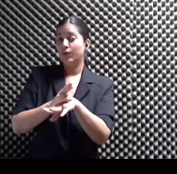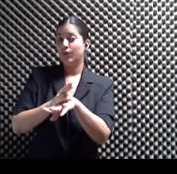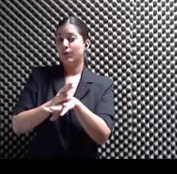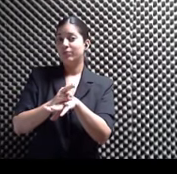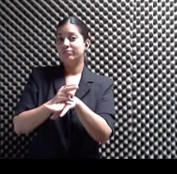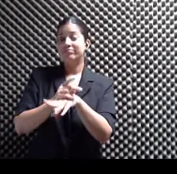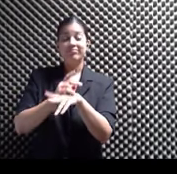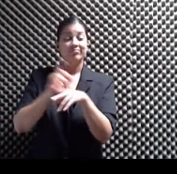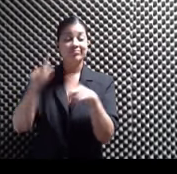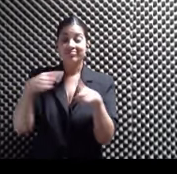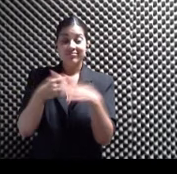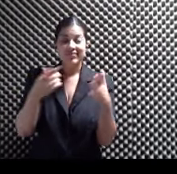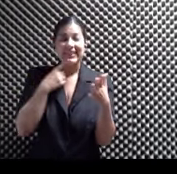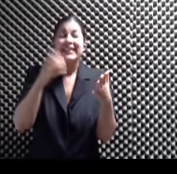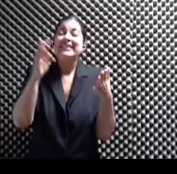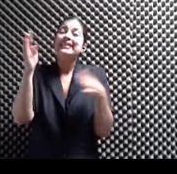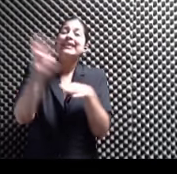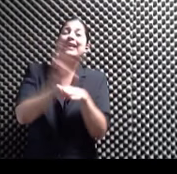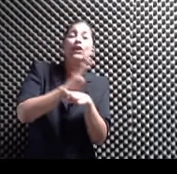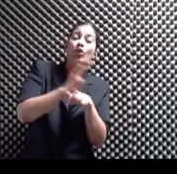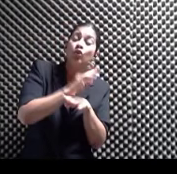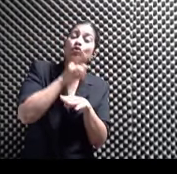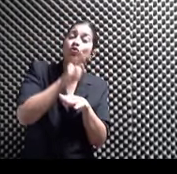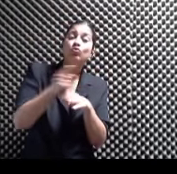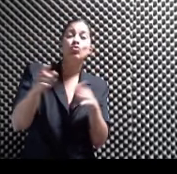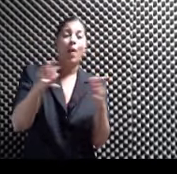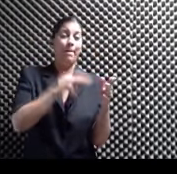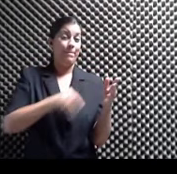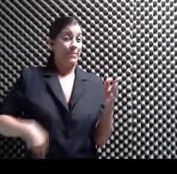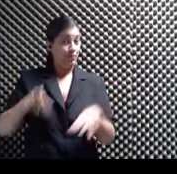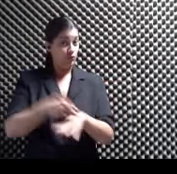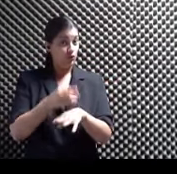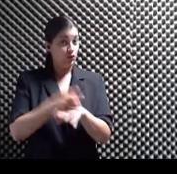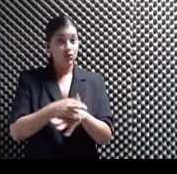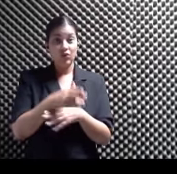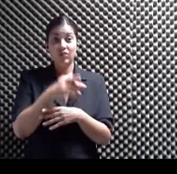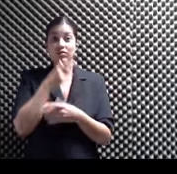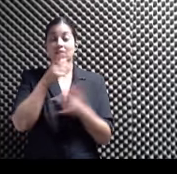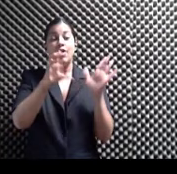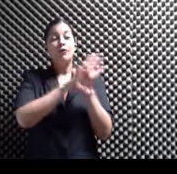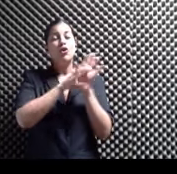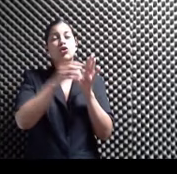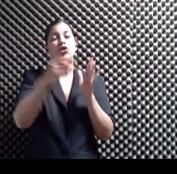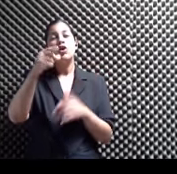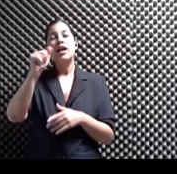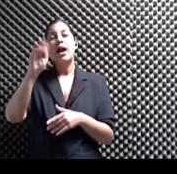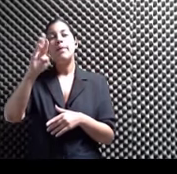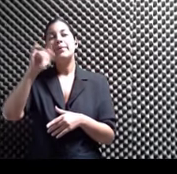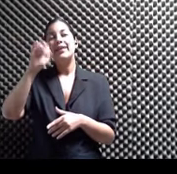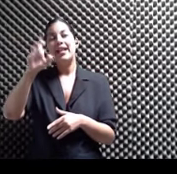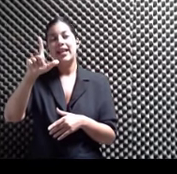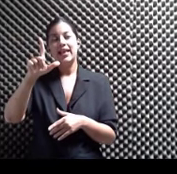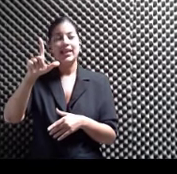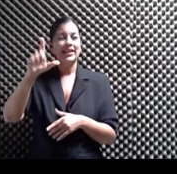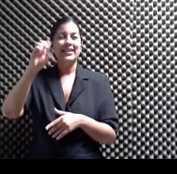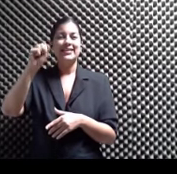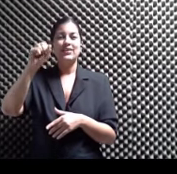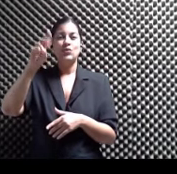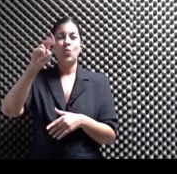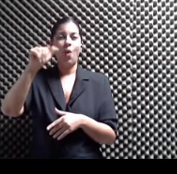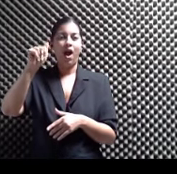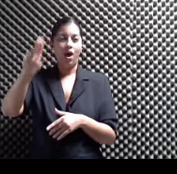del negocio de Miss Puerto Rico. Y entonces la portada la hizo Gabriel Suau, una foto de Gabriel Suau, la reina con la